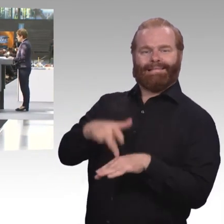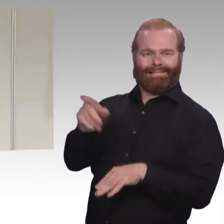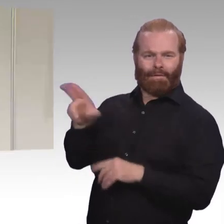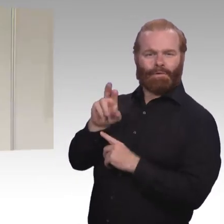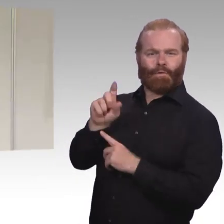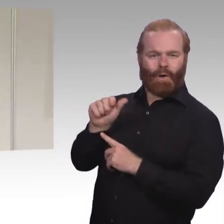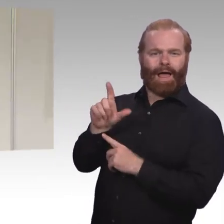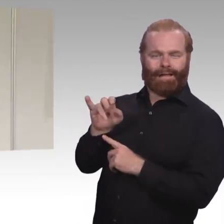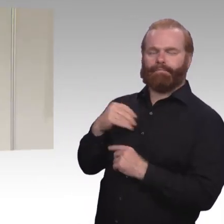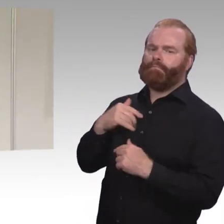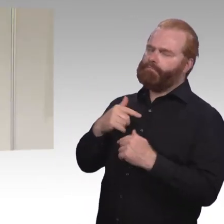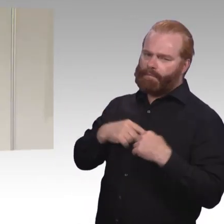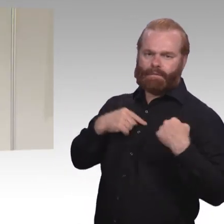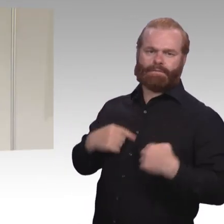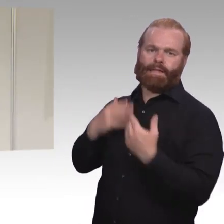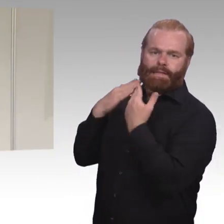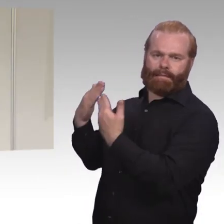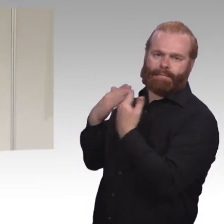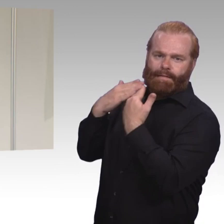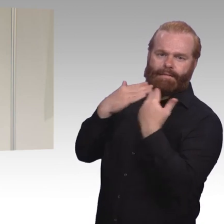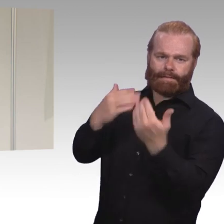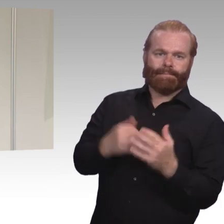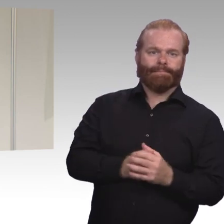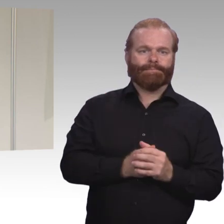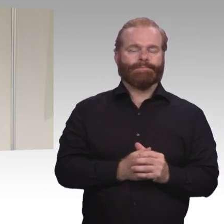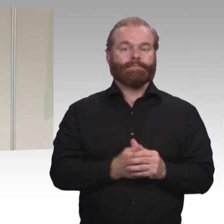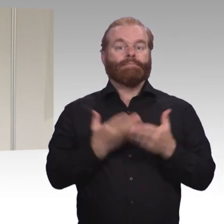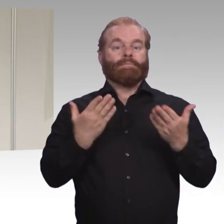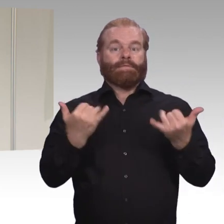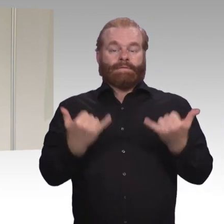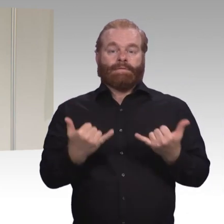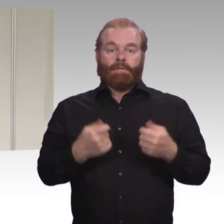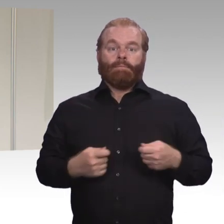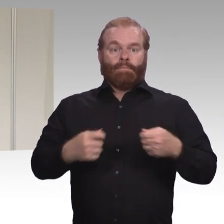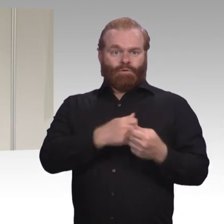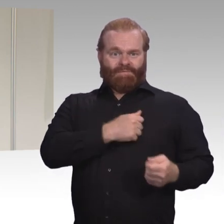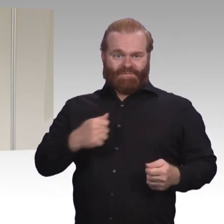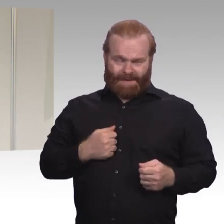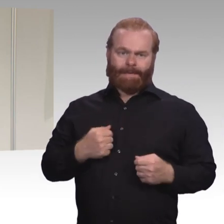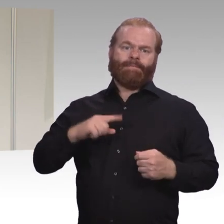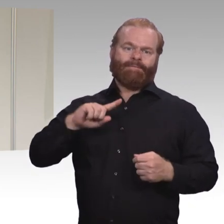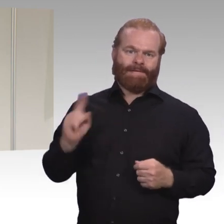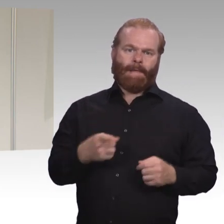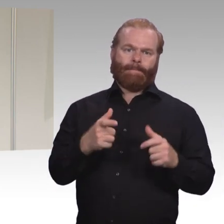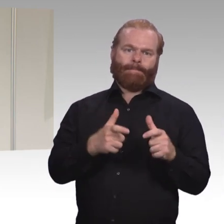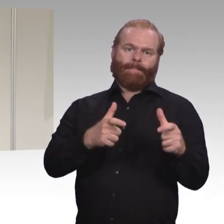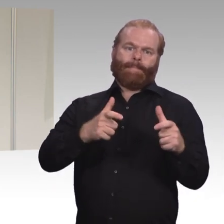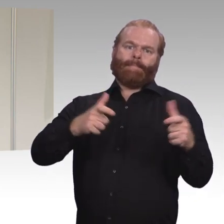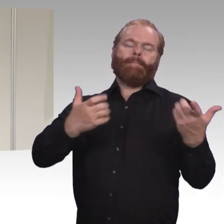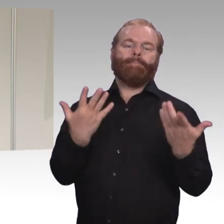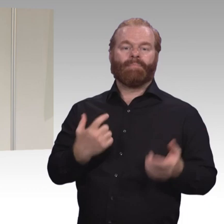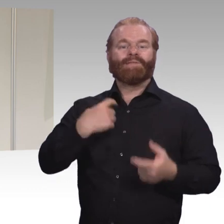Die Bundeswehr wächst wieder. Personal und Material, alle Trendlinien zeigen endlich wieder aufwärts.